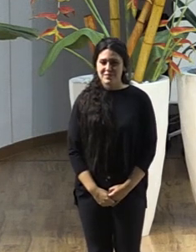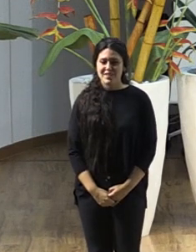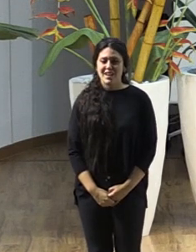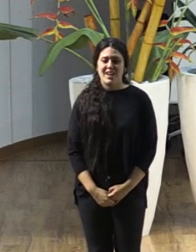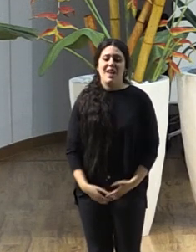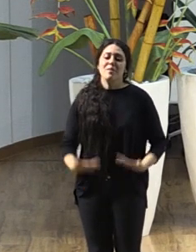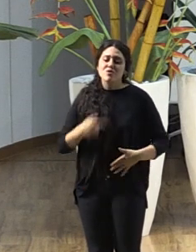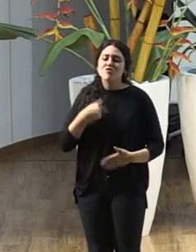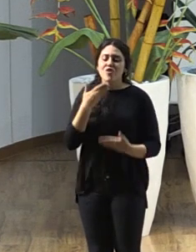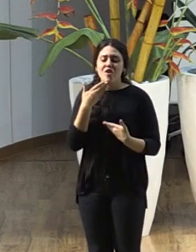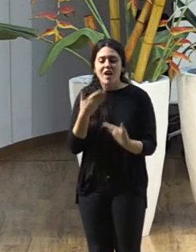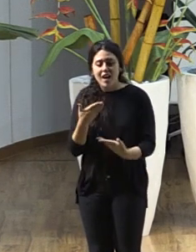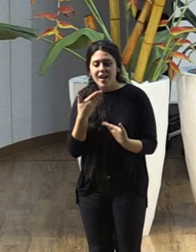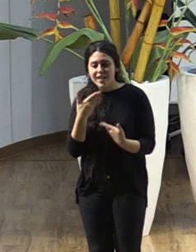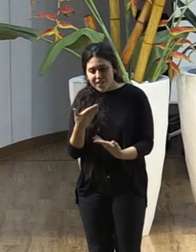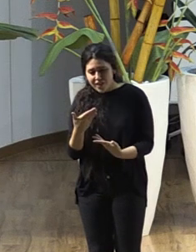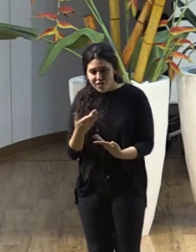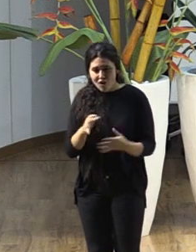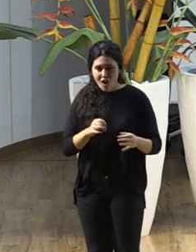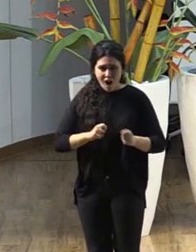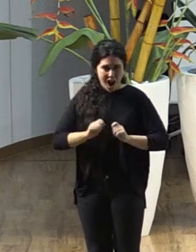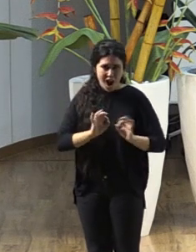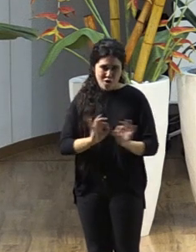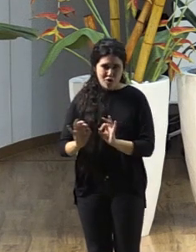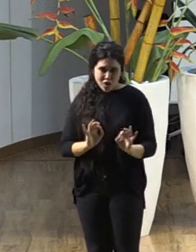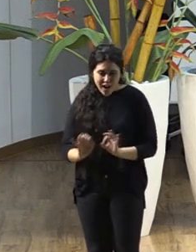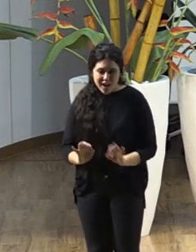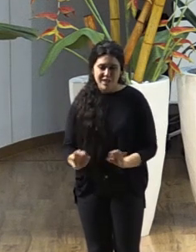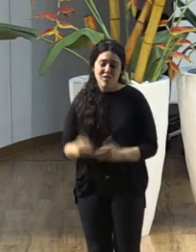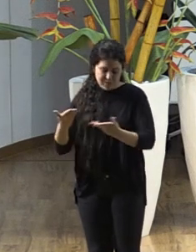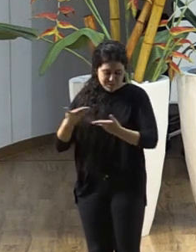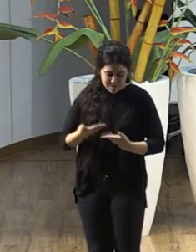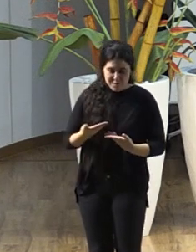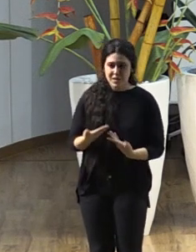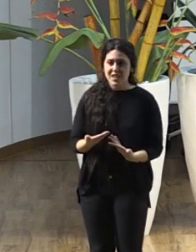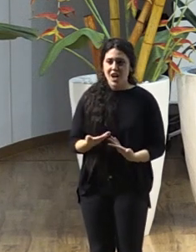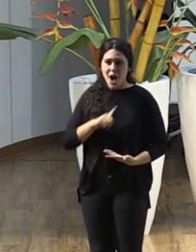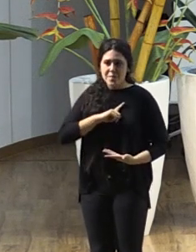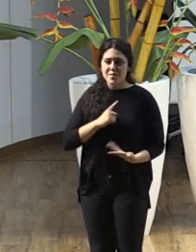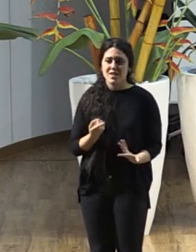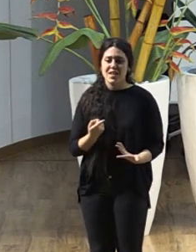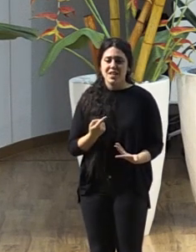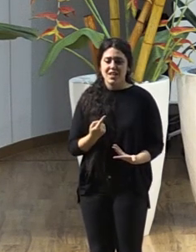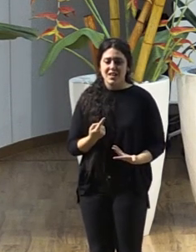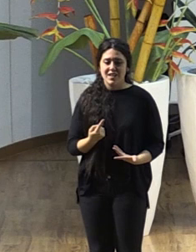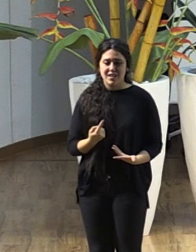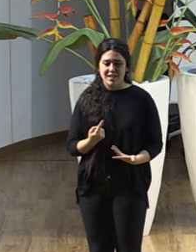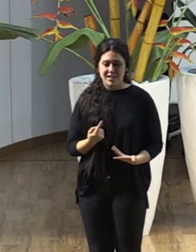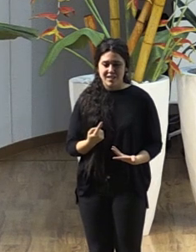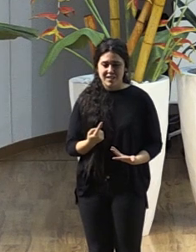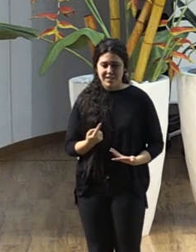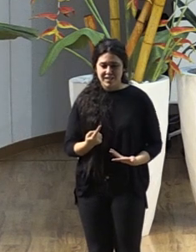Pero agradezco a los organizadores de haberme invitado y no haberme invitado a dar